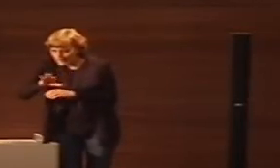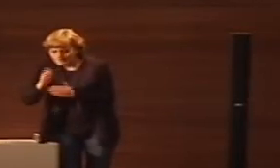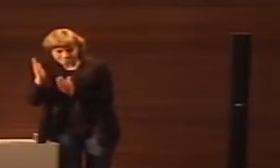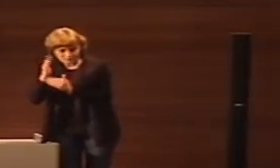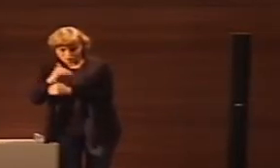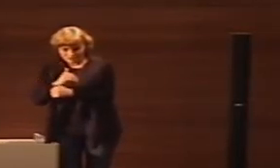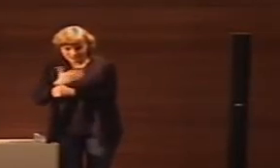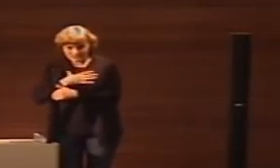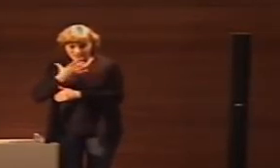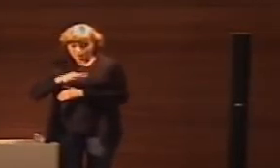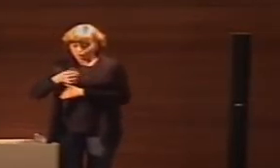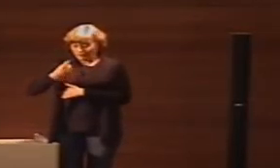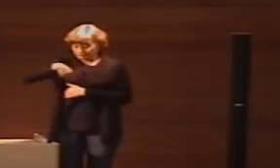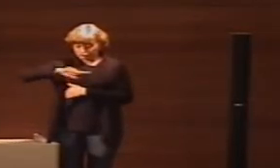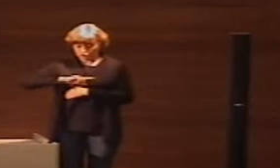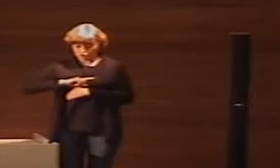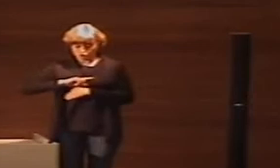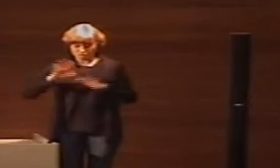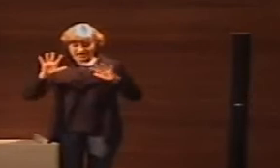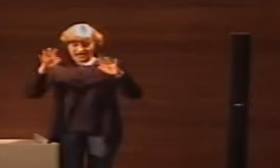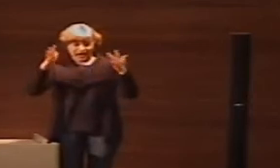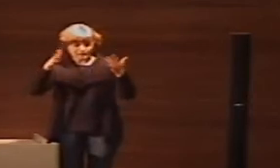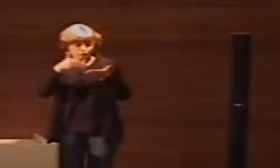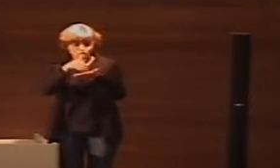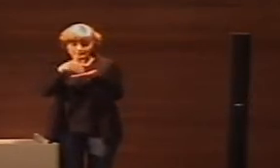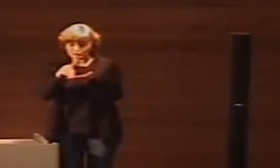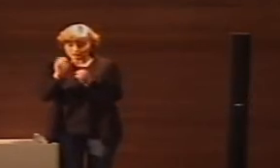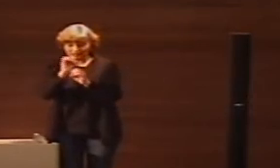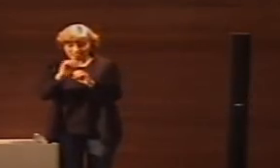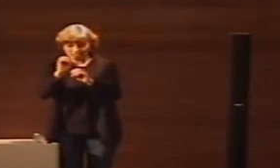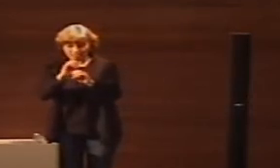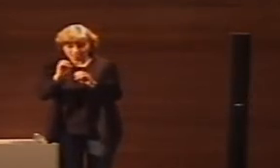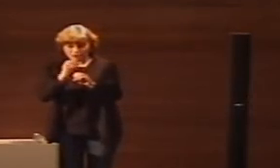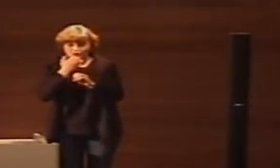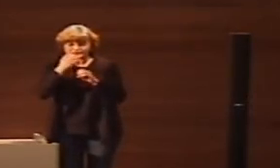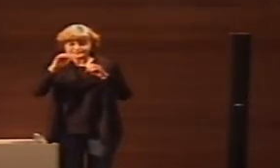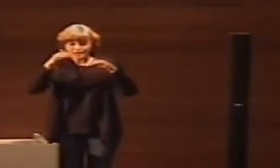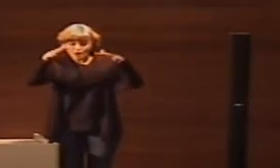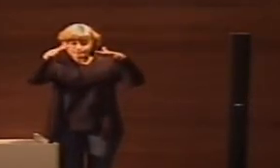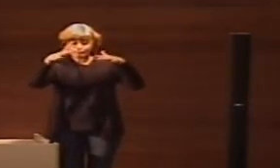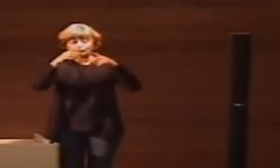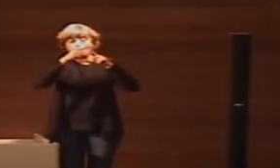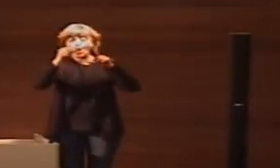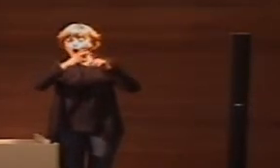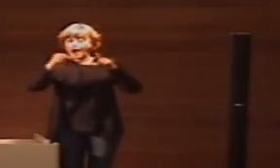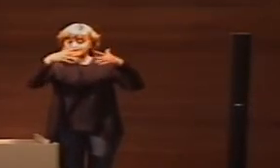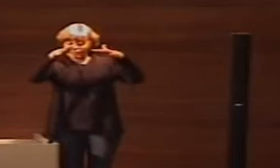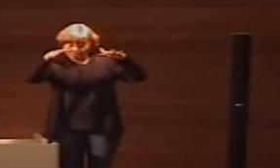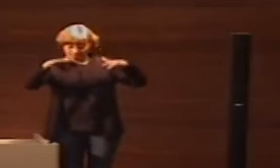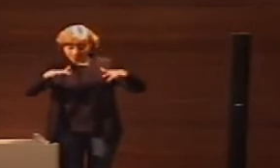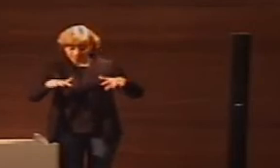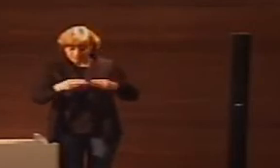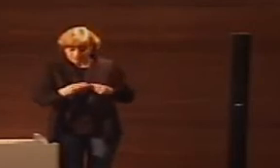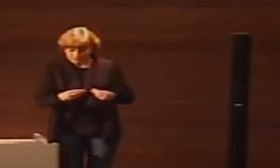a medio o corto plazo podríamos decir que no generan residuos, ¿no? La idea de economía circular es imitar, tratar de imitar la naturaleza. estamos